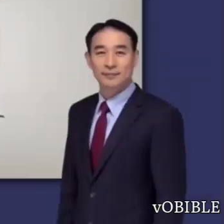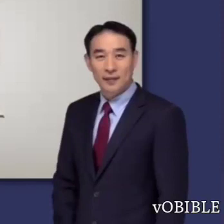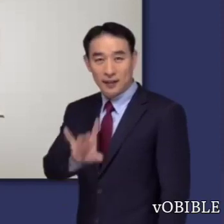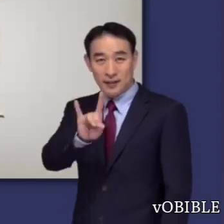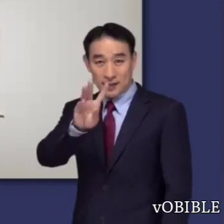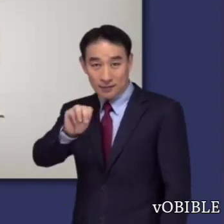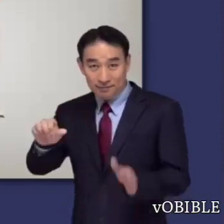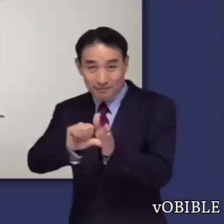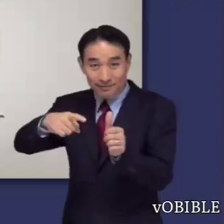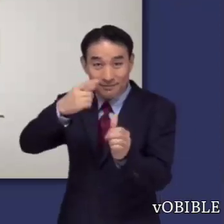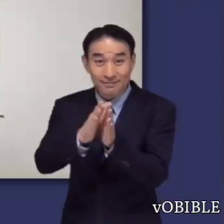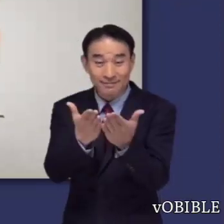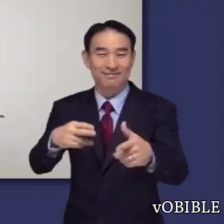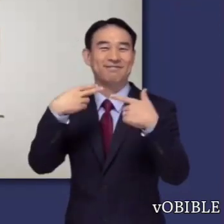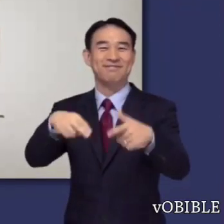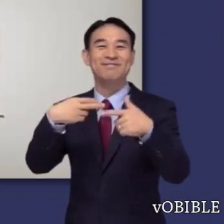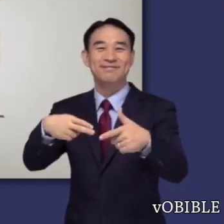提摩太前书简介。